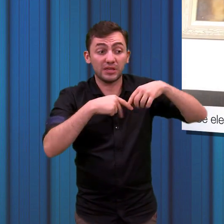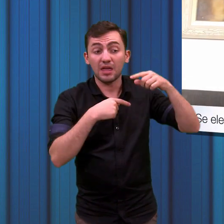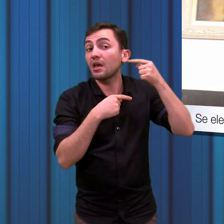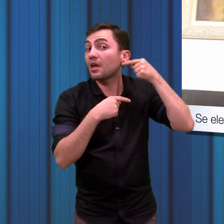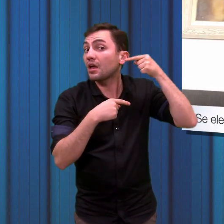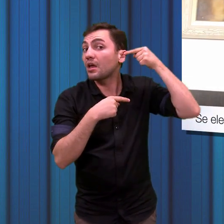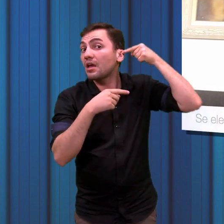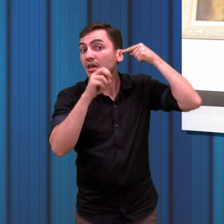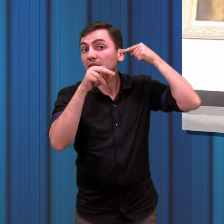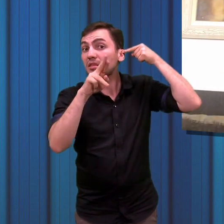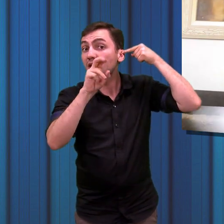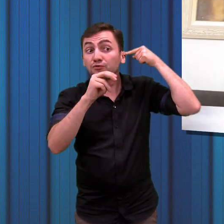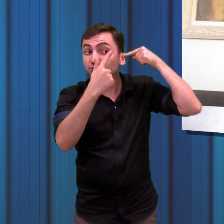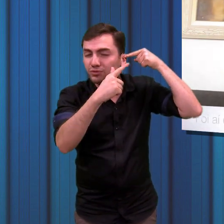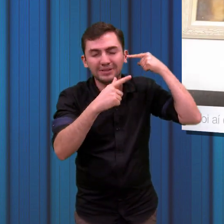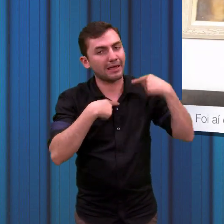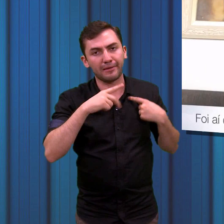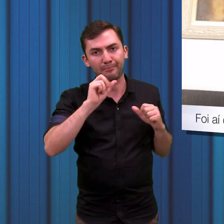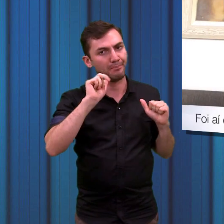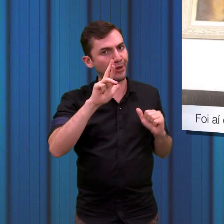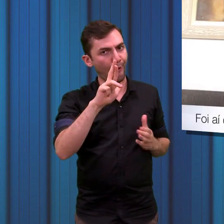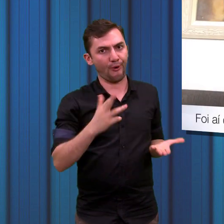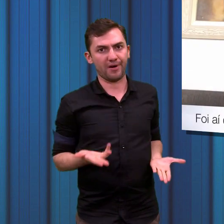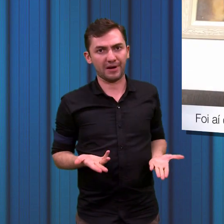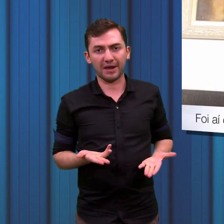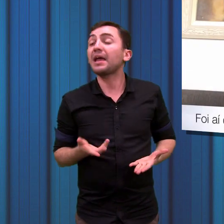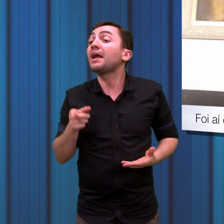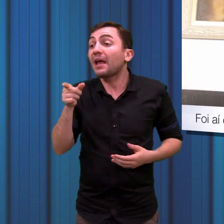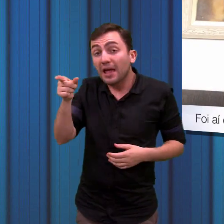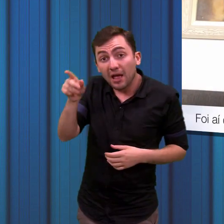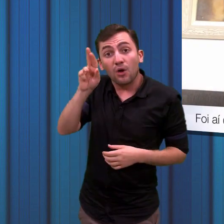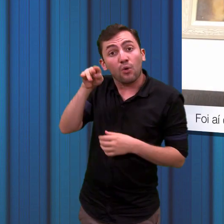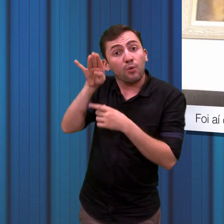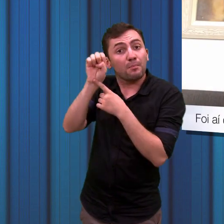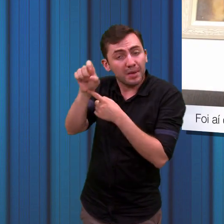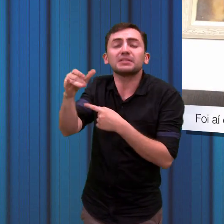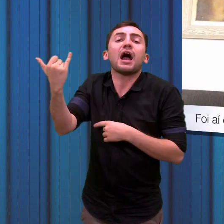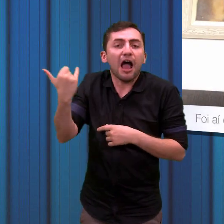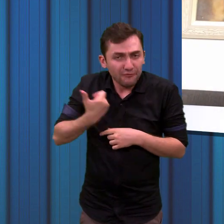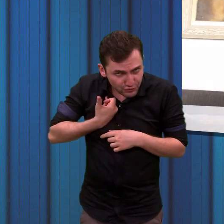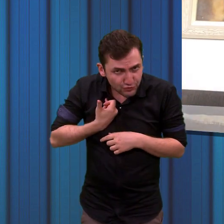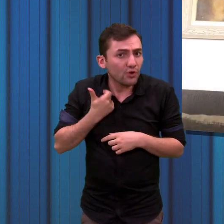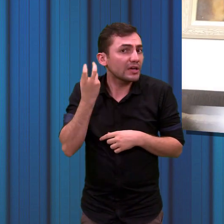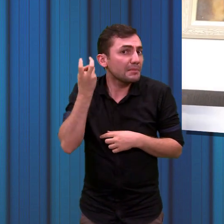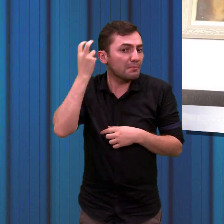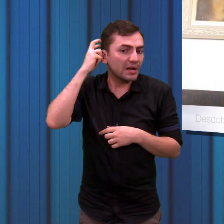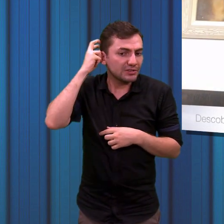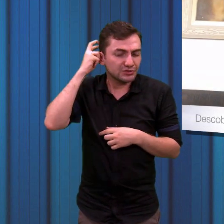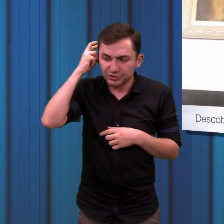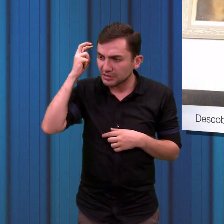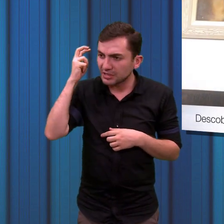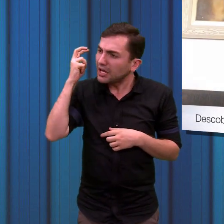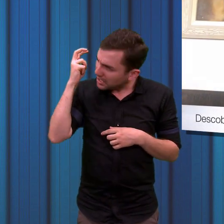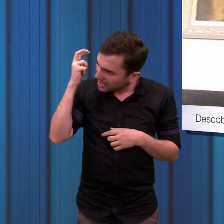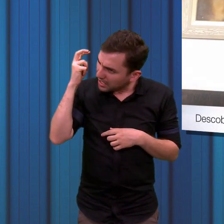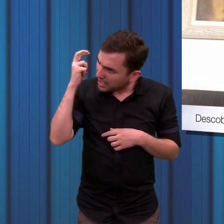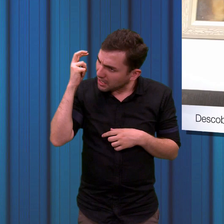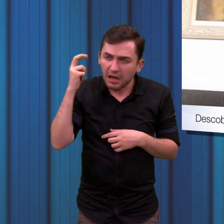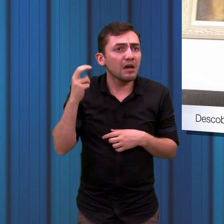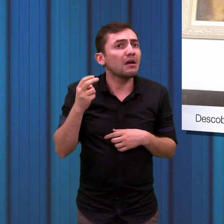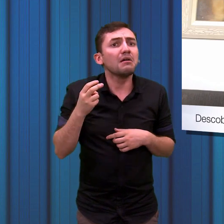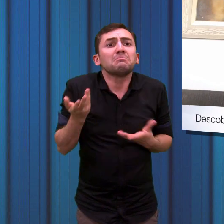tivesse seria bem pior. Foi aí que o Dr. Rubens falou do implante coclear. Descobri que a única